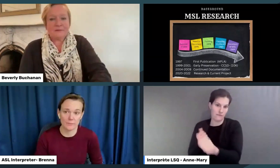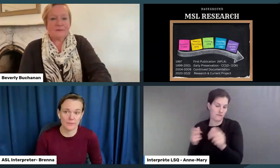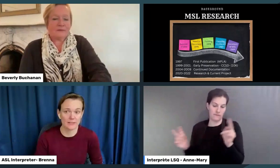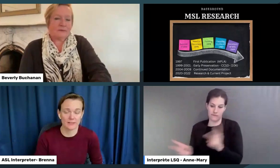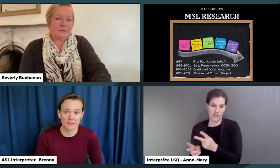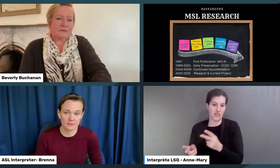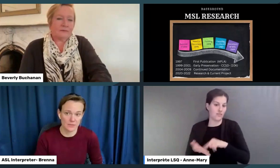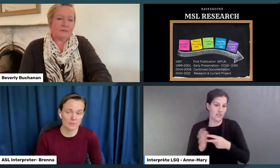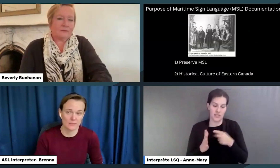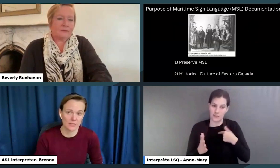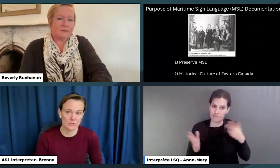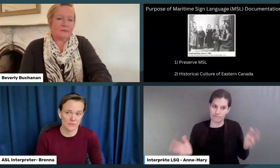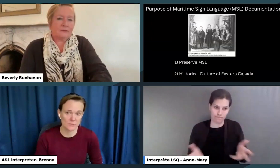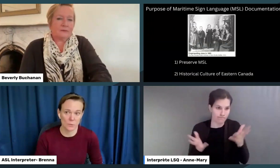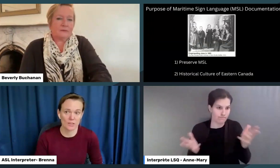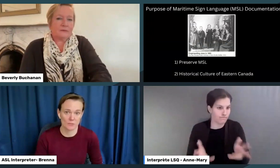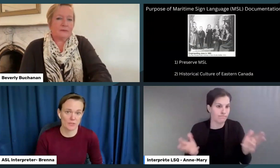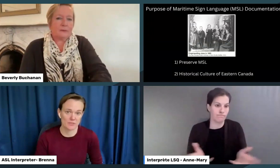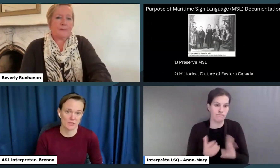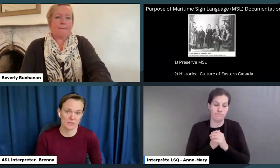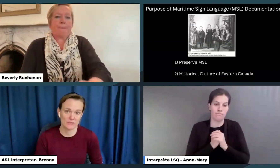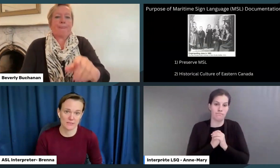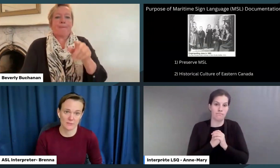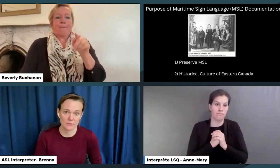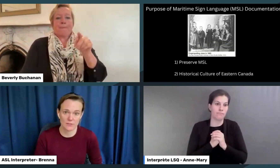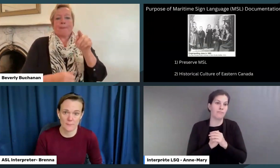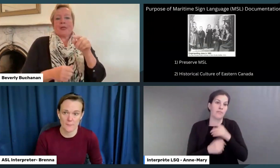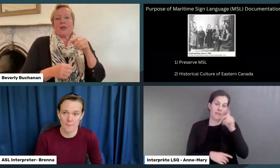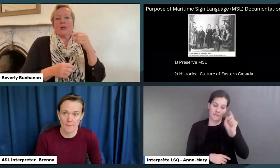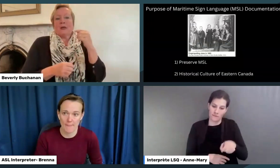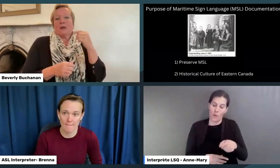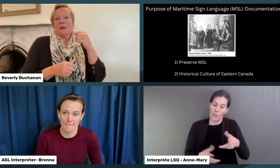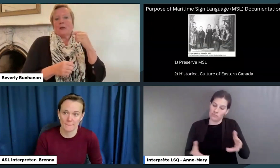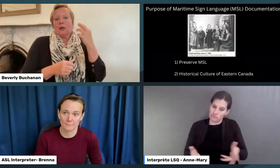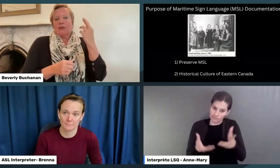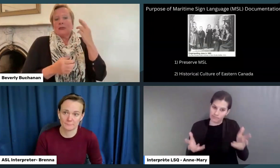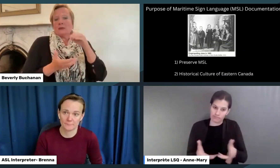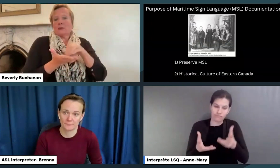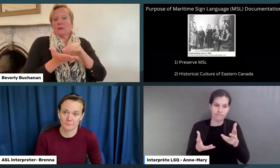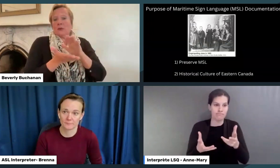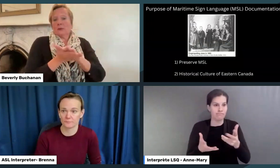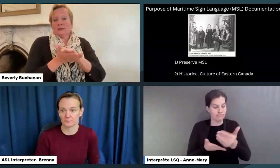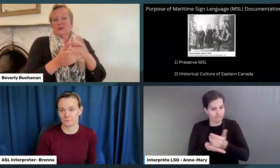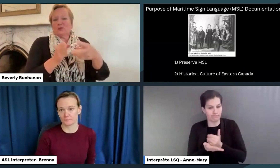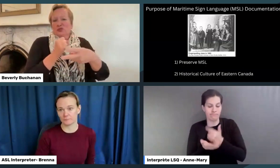filmer en matière de documenter cette langue-là.